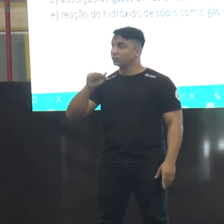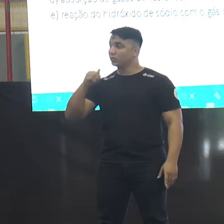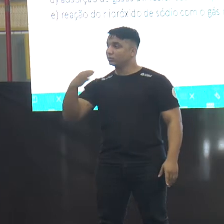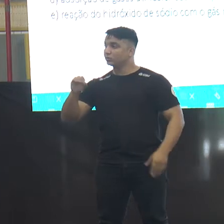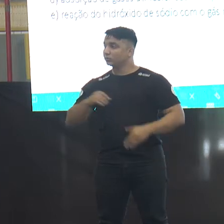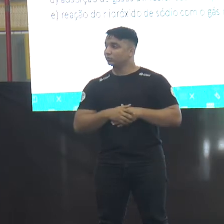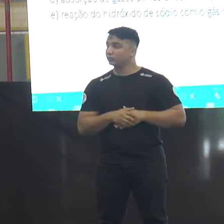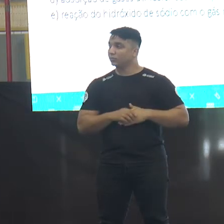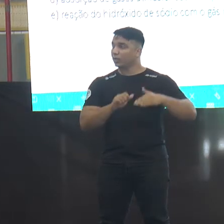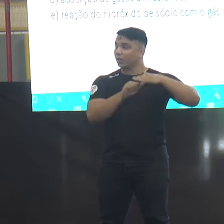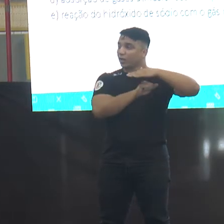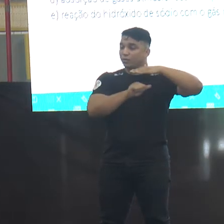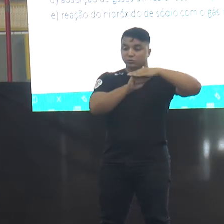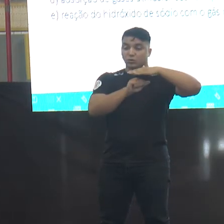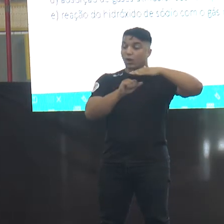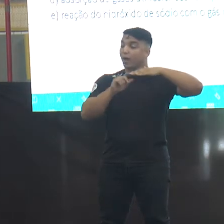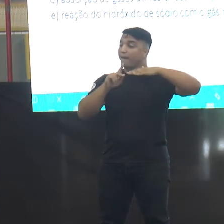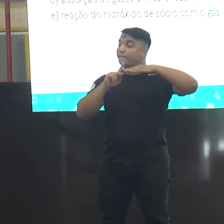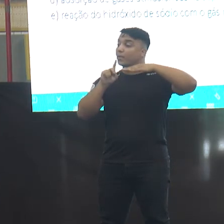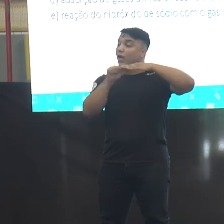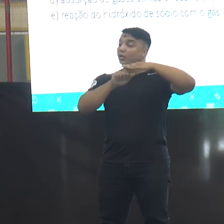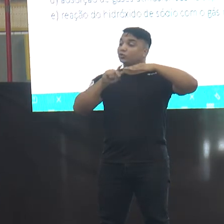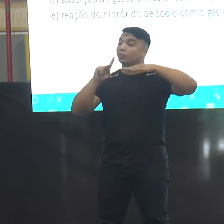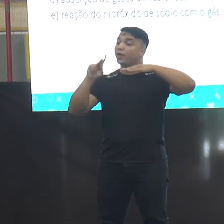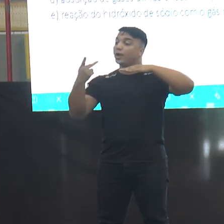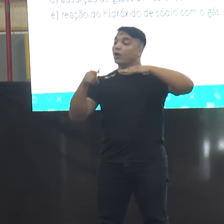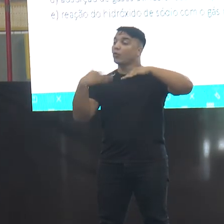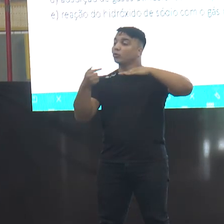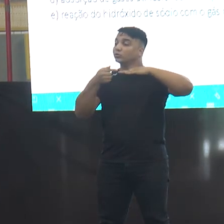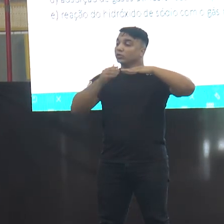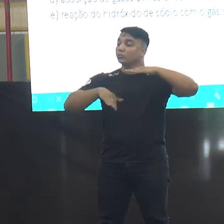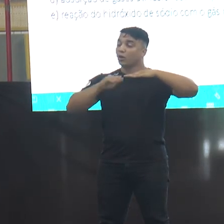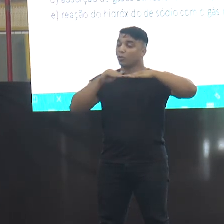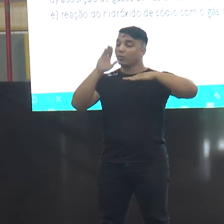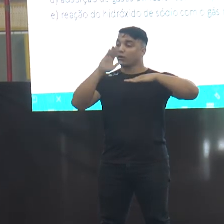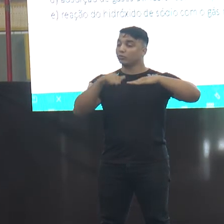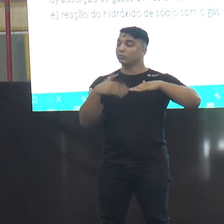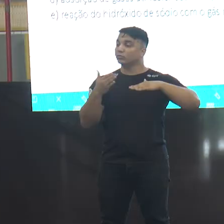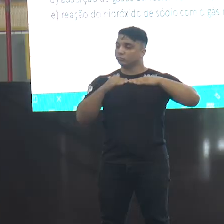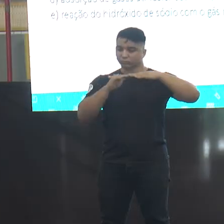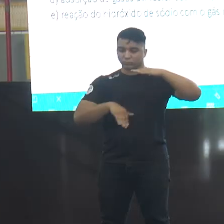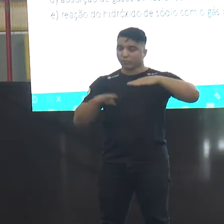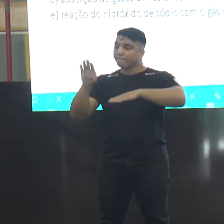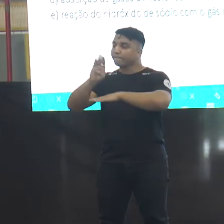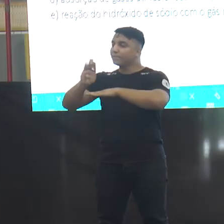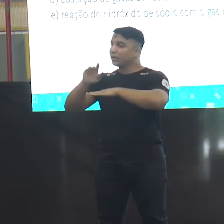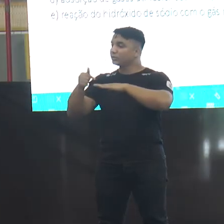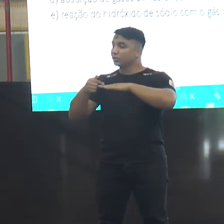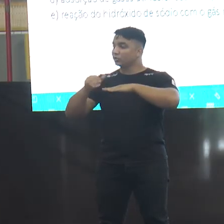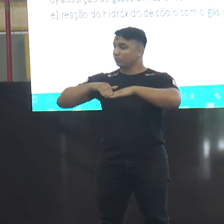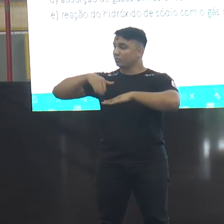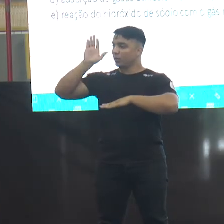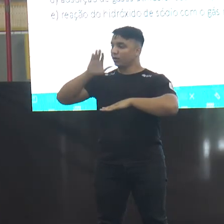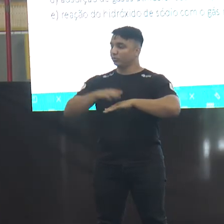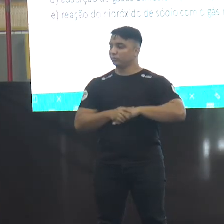Beleza. Ácido pH maior do que 7 ou menor do que 7? A